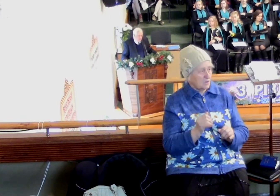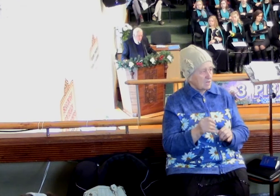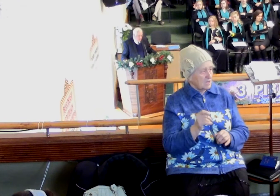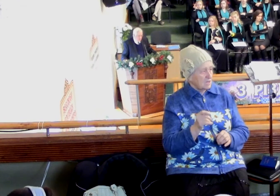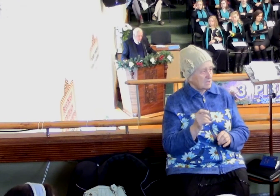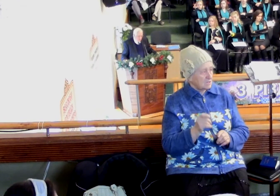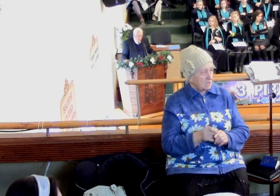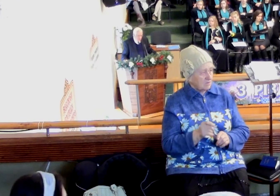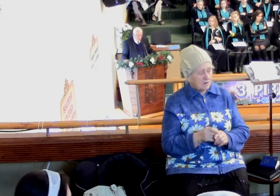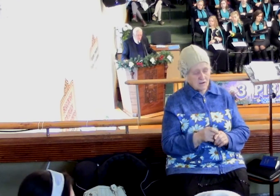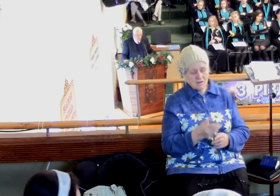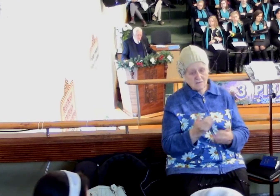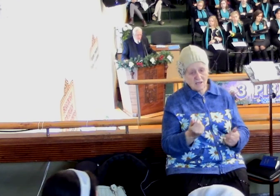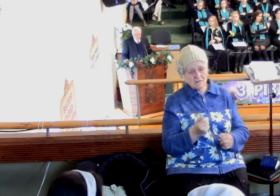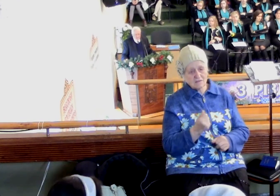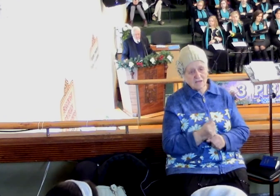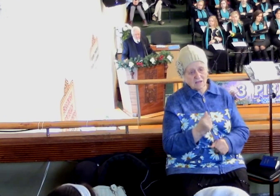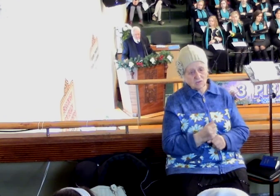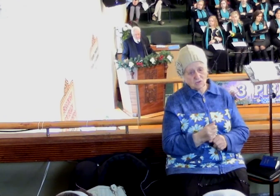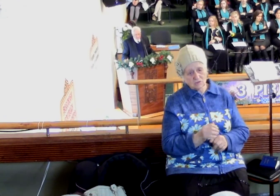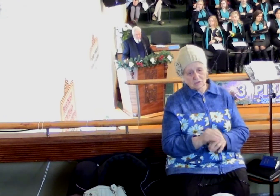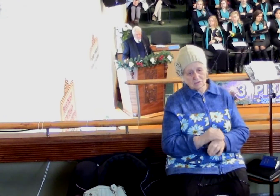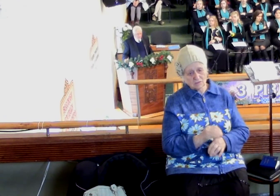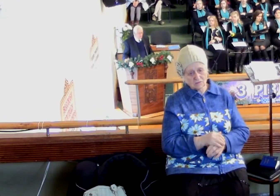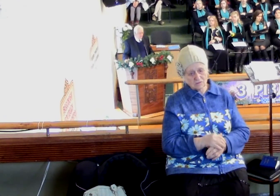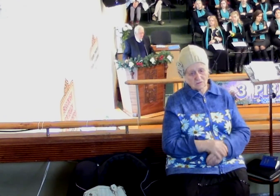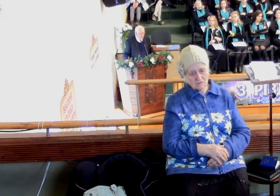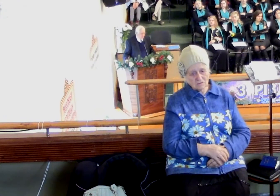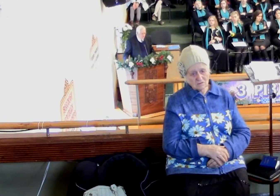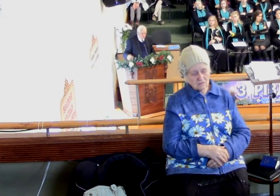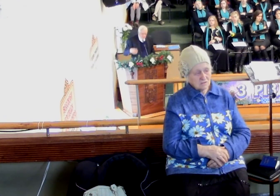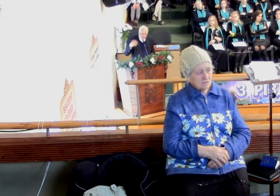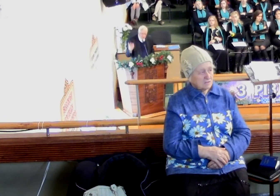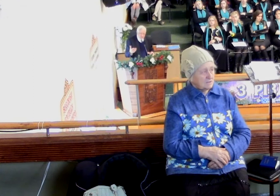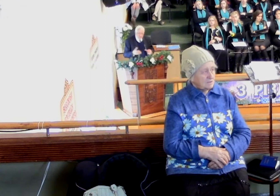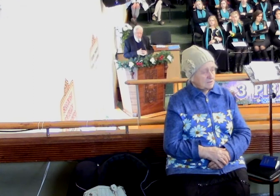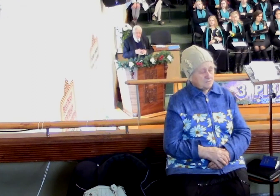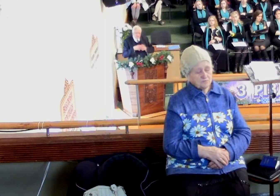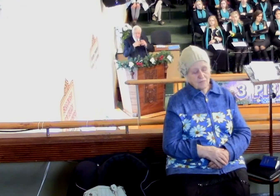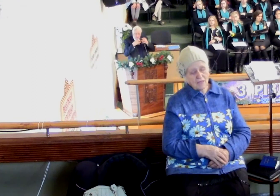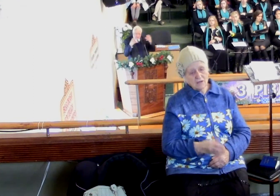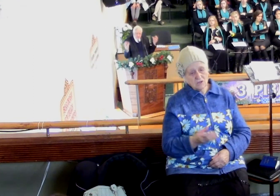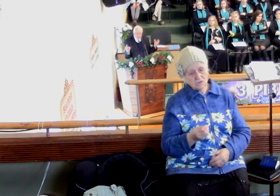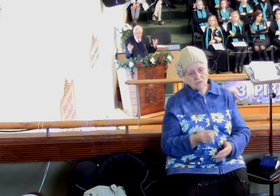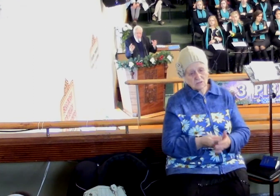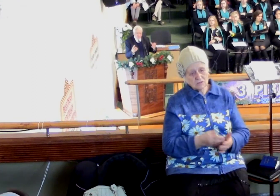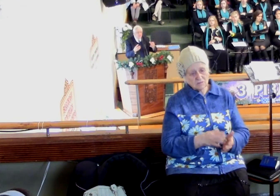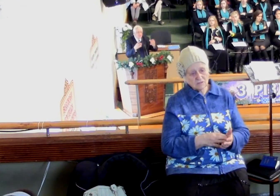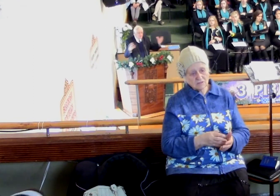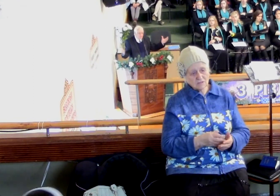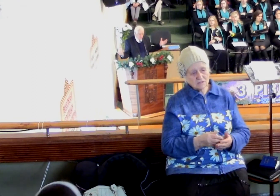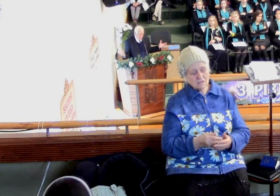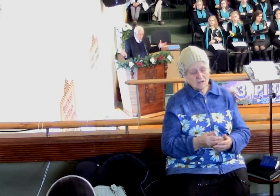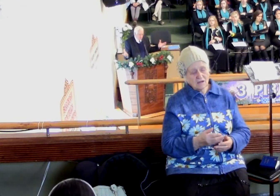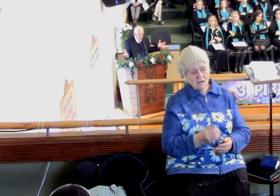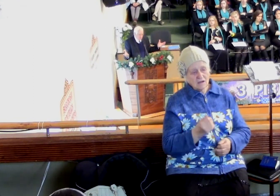делающего добро. Нет. Друзья дорогие, В другом месте написано, нет делающего добро, нет